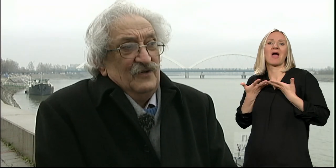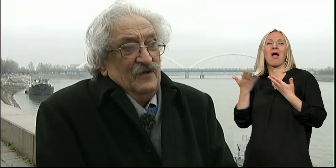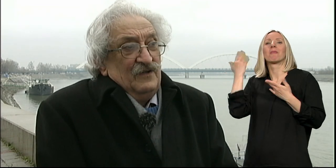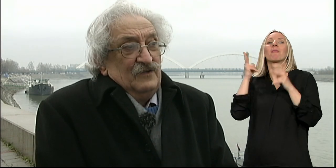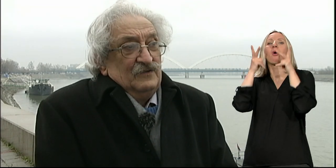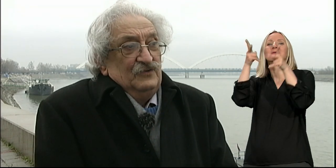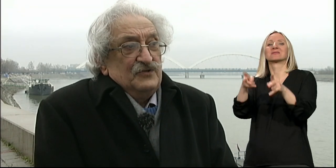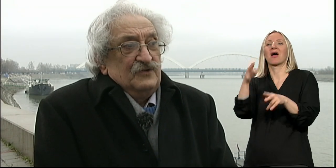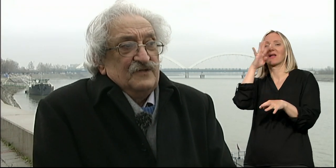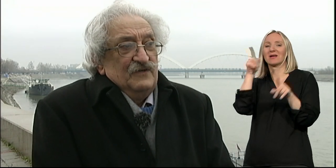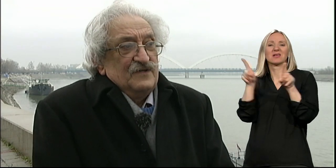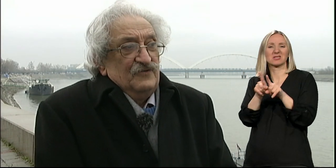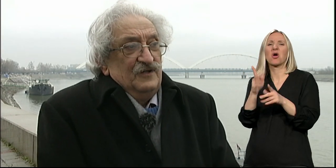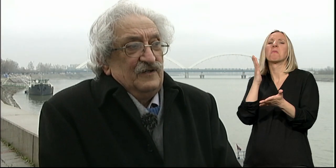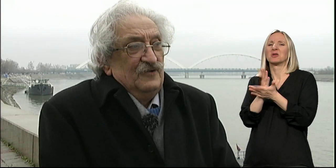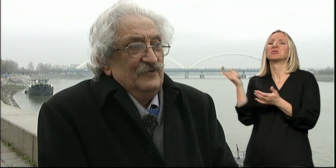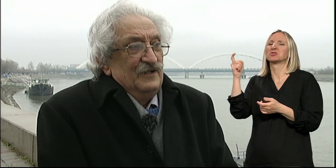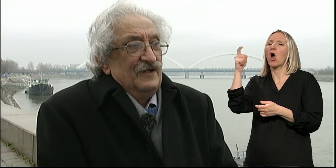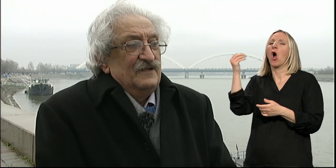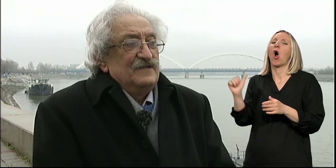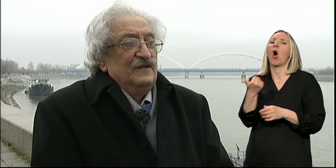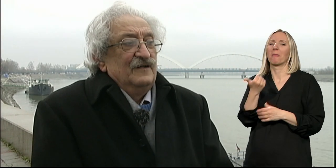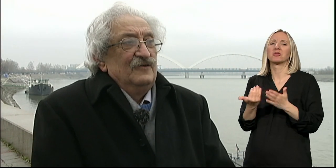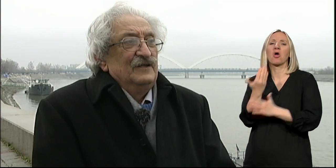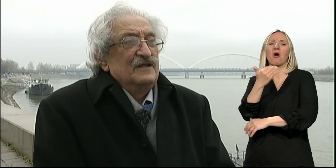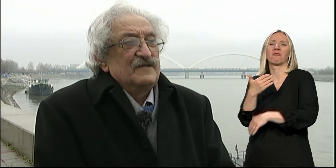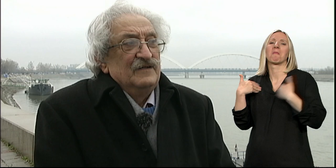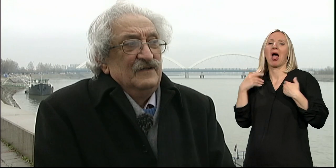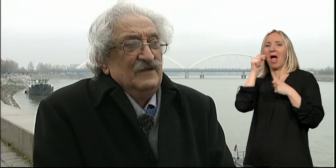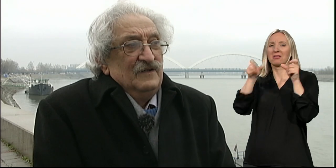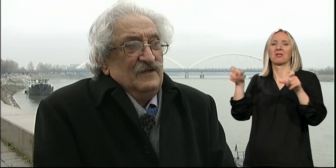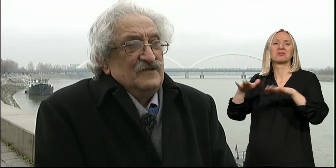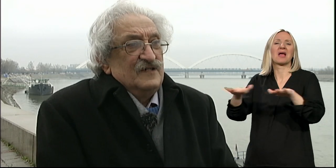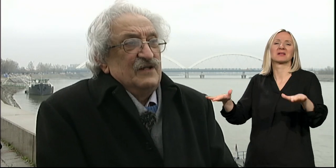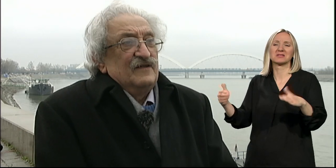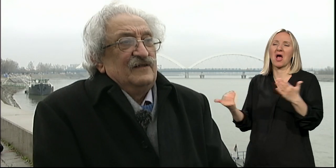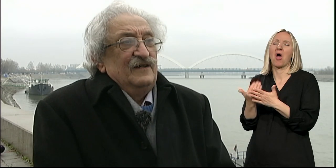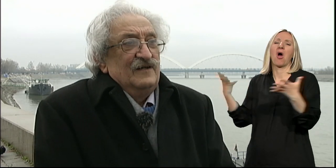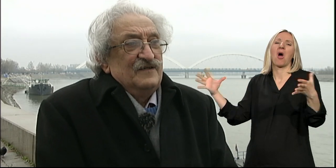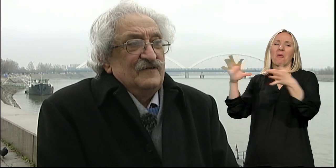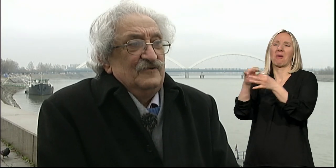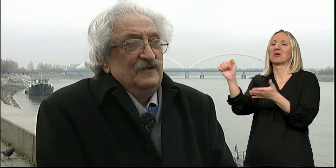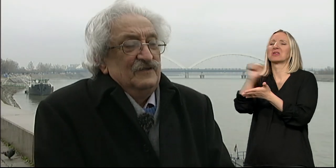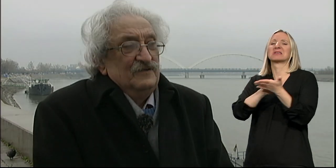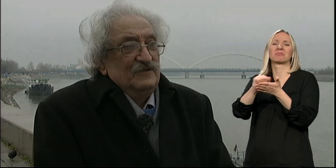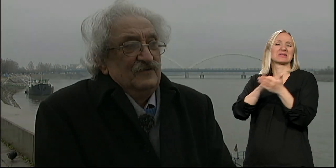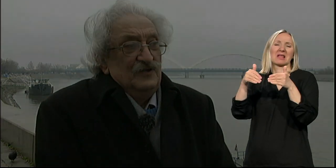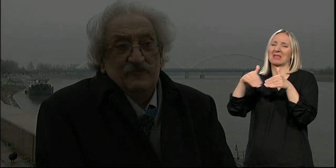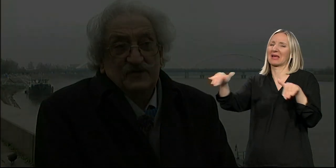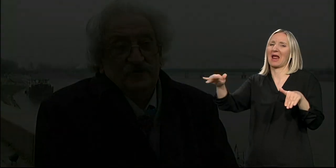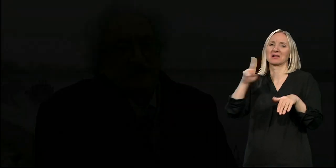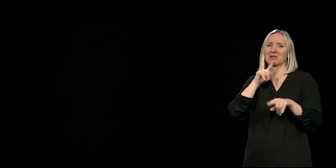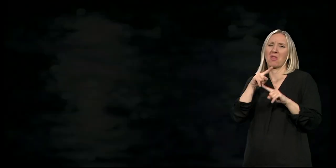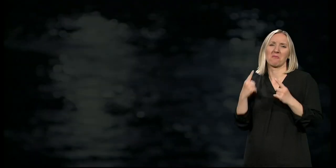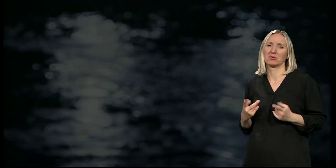bio. Doći to sve na svoje, neke nove generacije, neka nova deca. će izbrisati te granice koje i